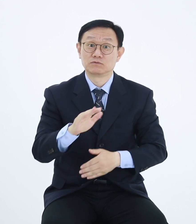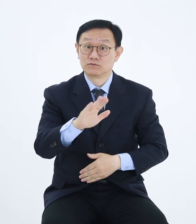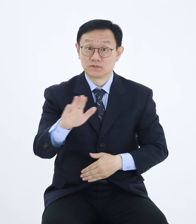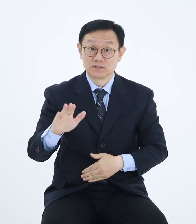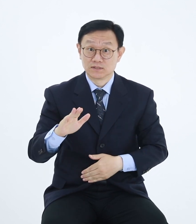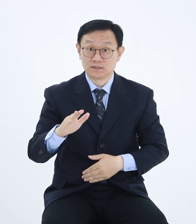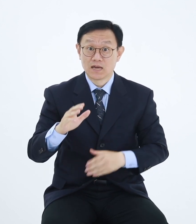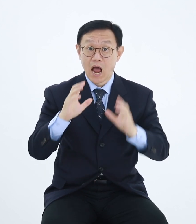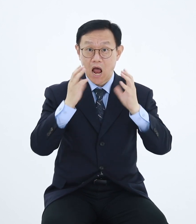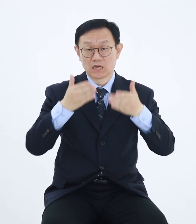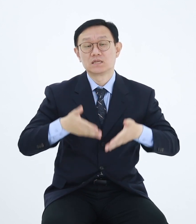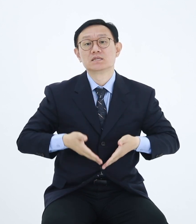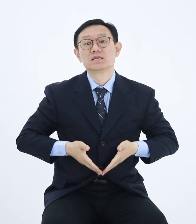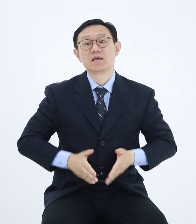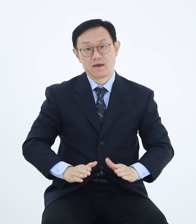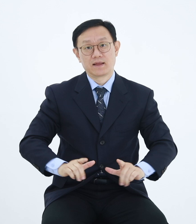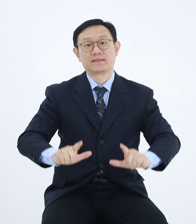아기가 태어난 날이에요